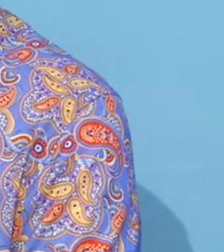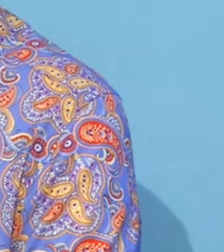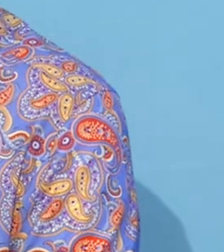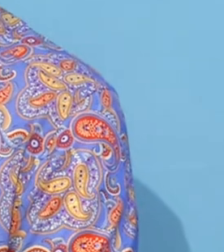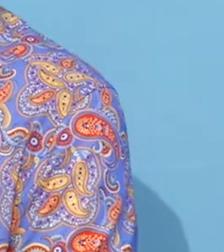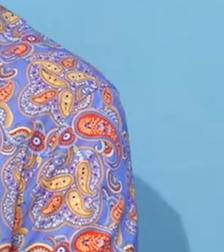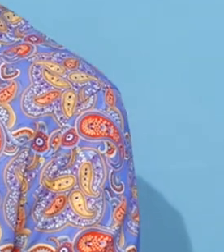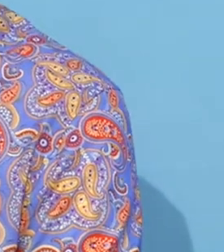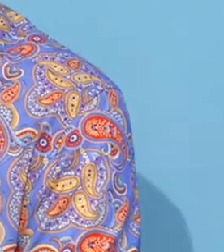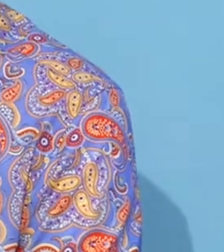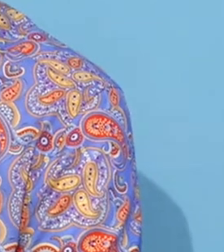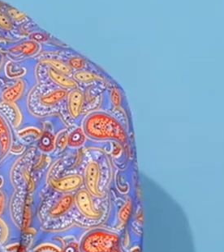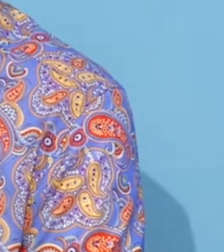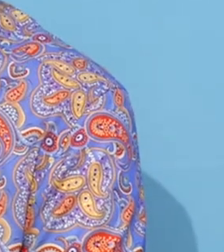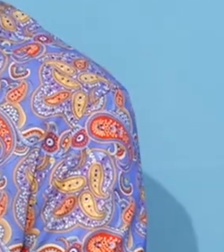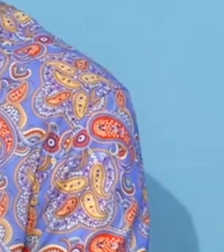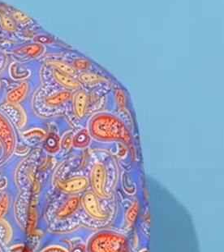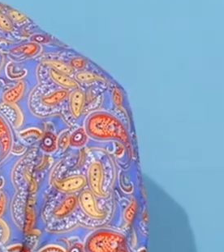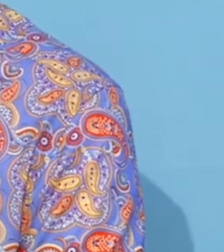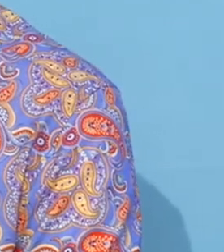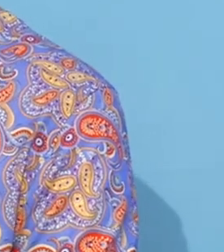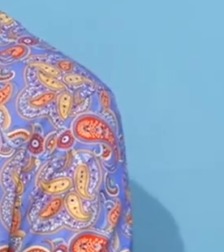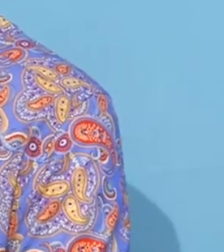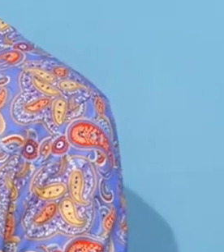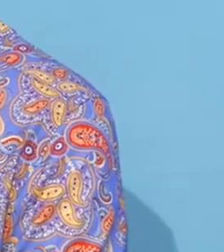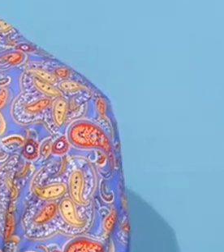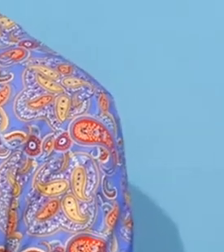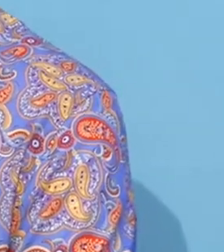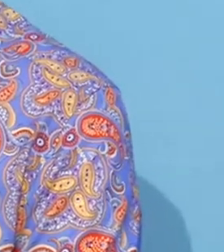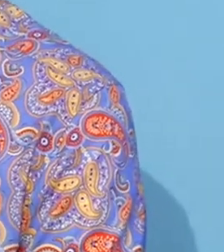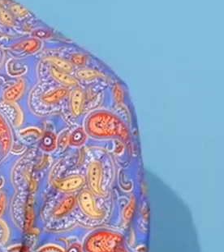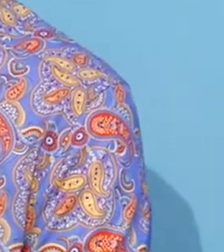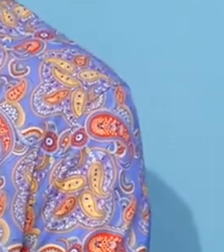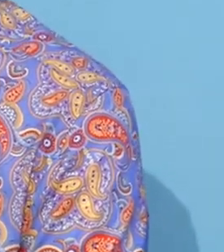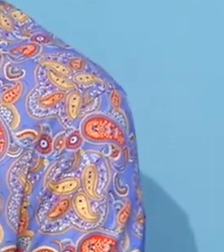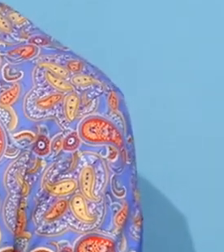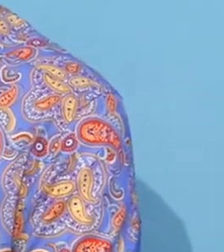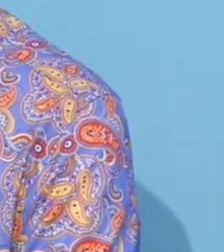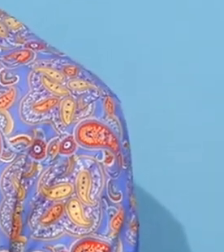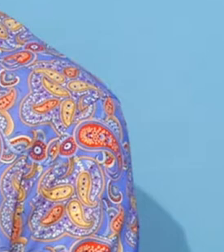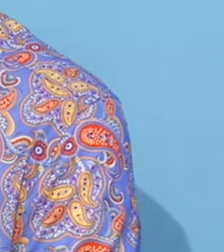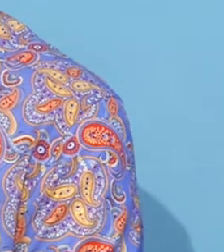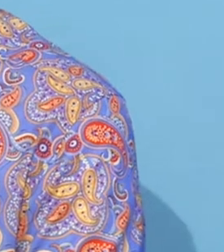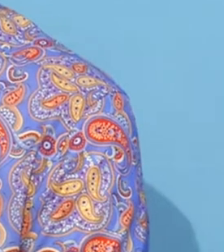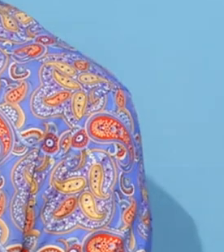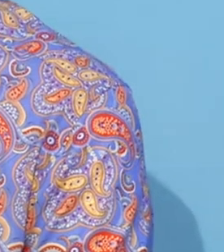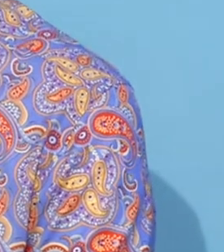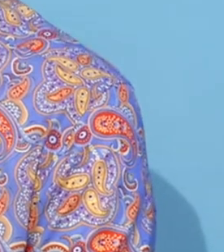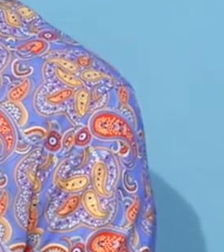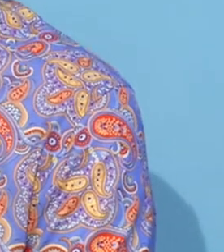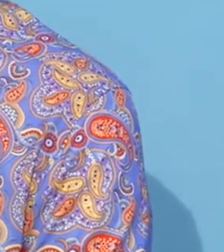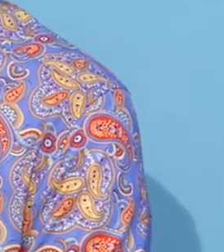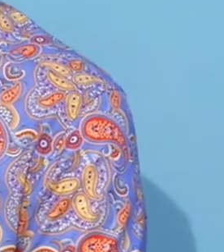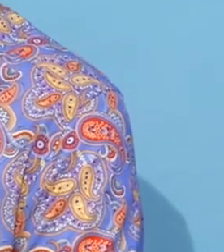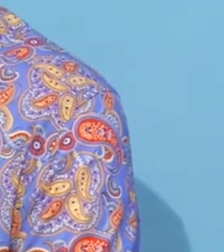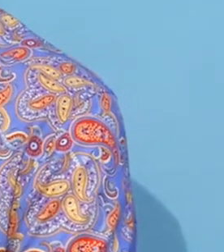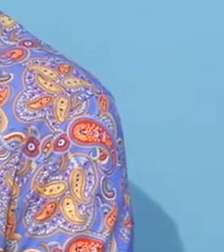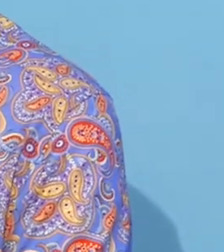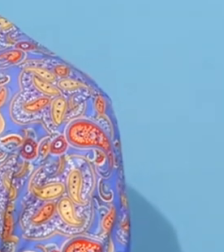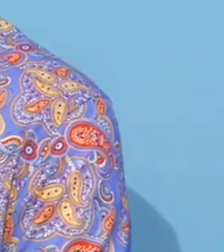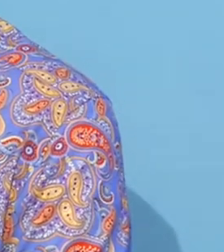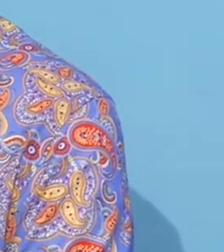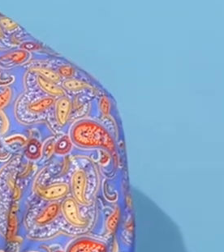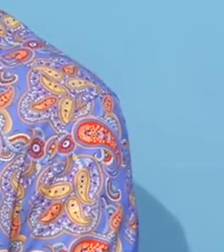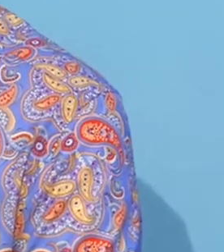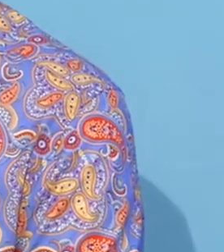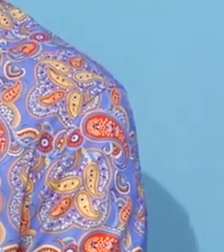förlåt. Ja. Ja, men egentligen. Ja. Att man blir utsatt för hot. Och hot om våld och rejält faktiskt dödshot